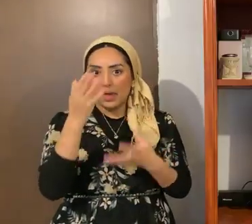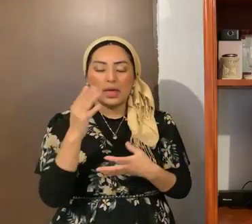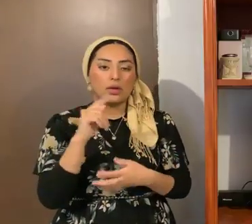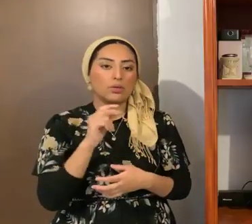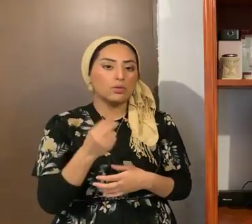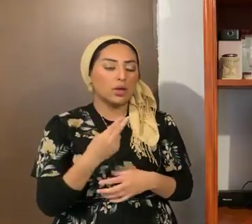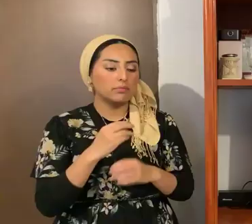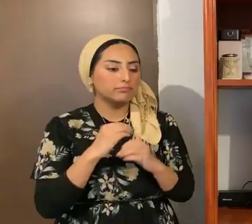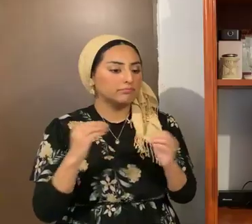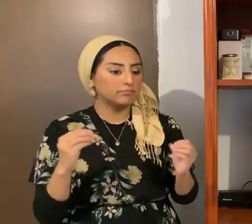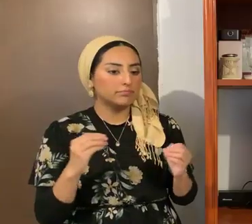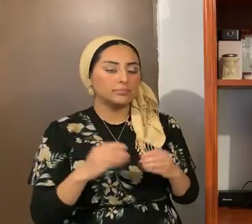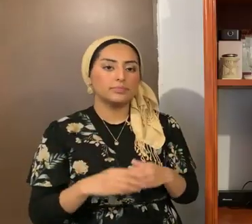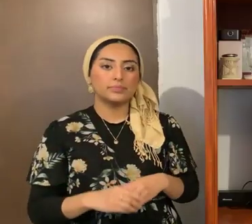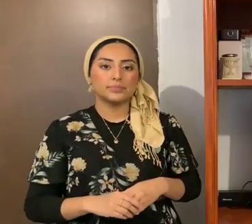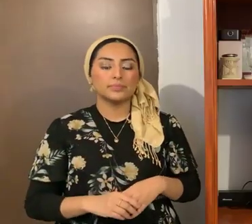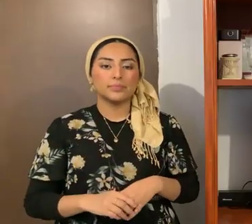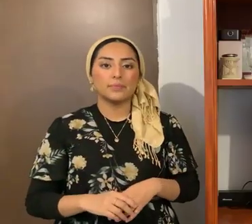Torah.